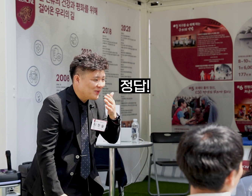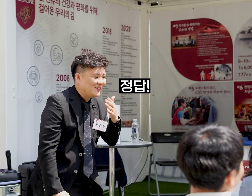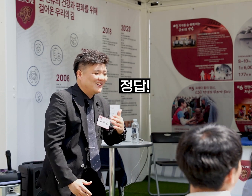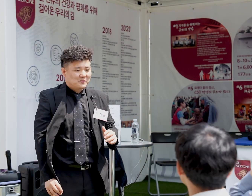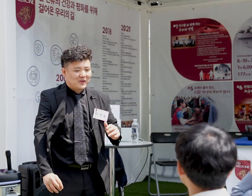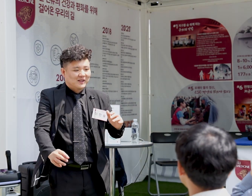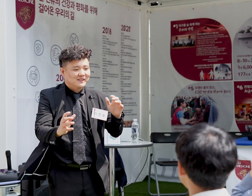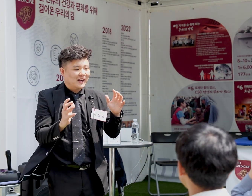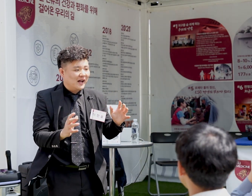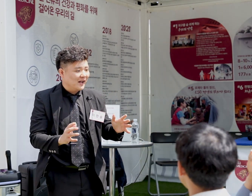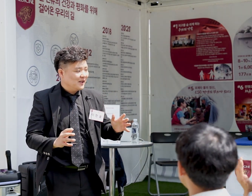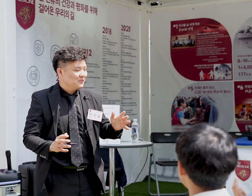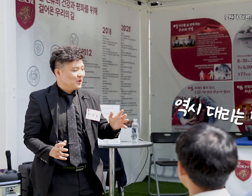저번에 제가